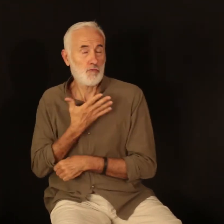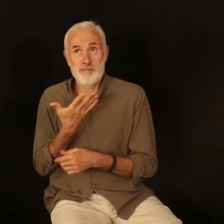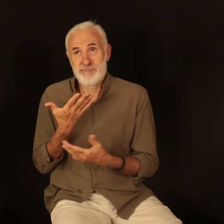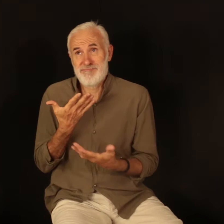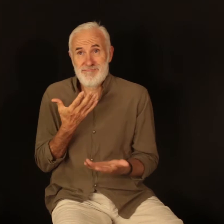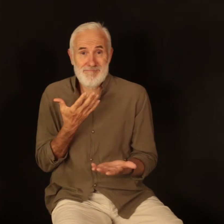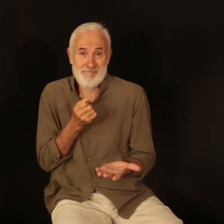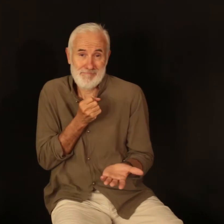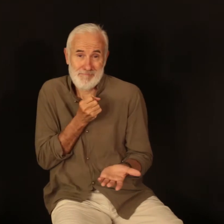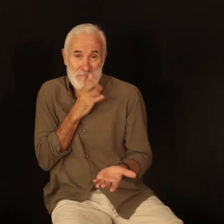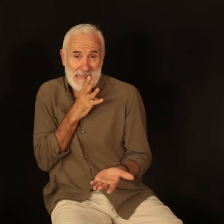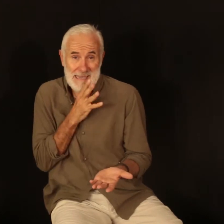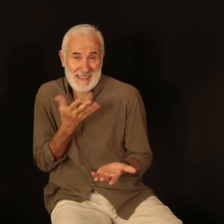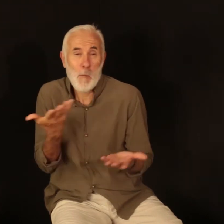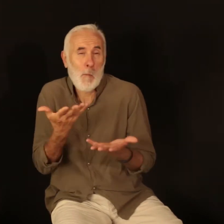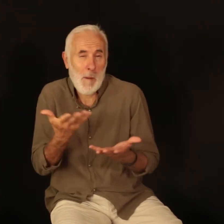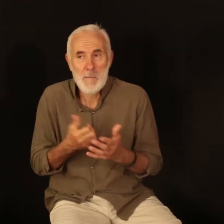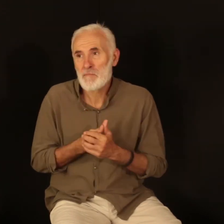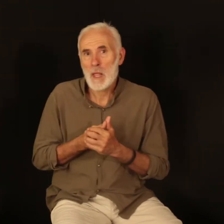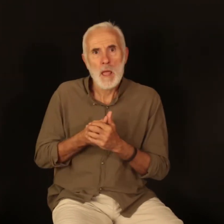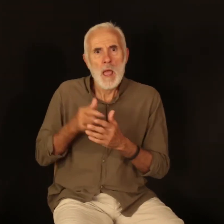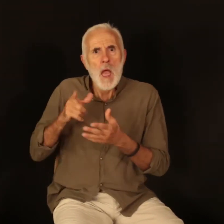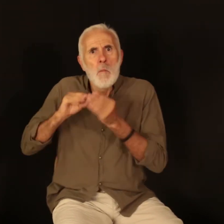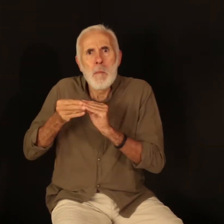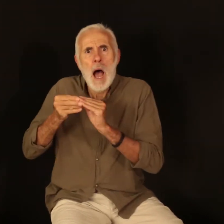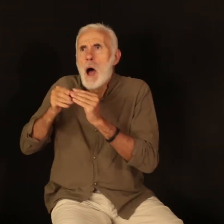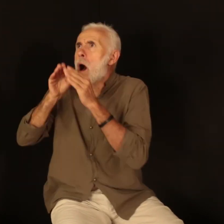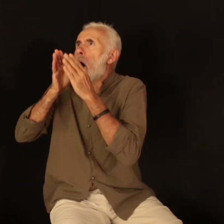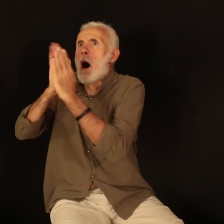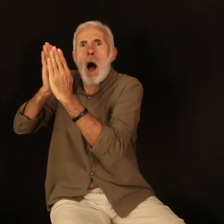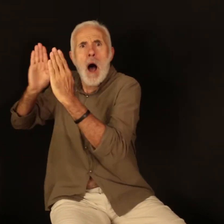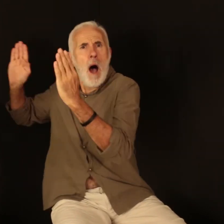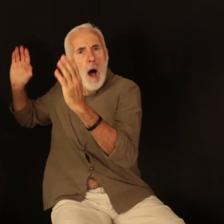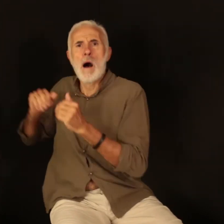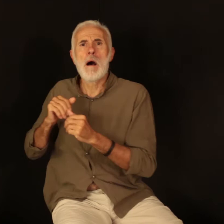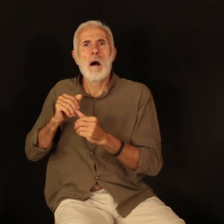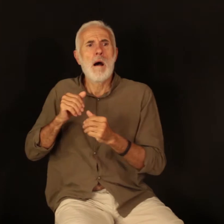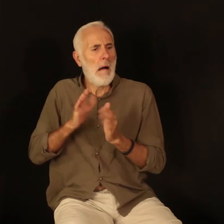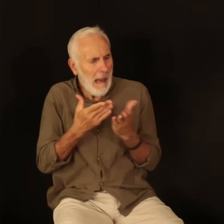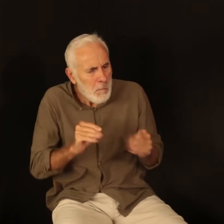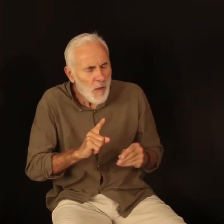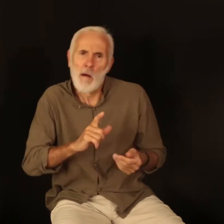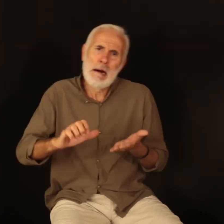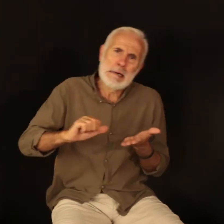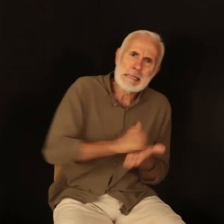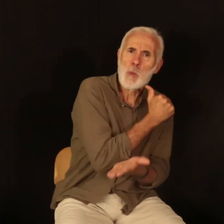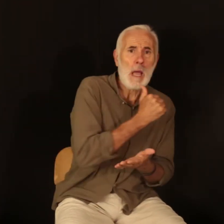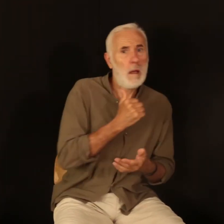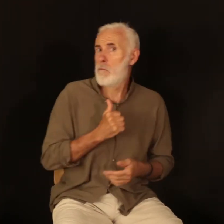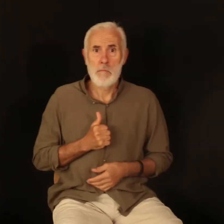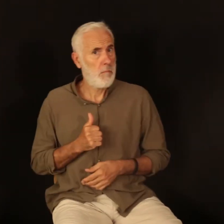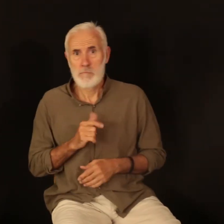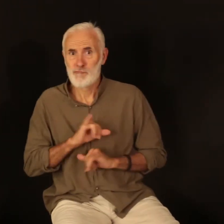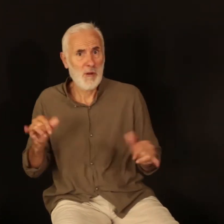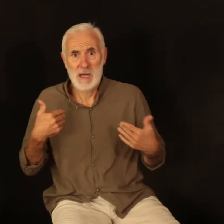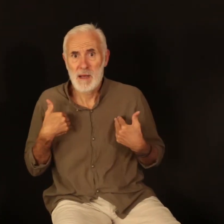exemple qu'on n'aura pas de problématique de stockage, jamais de pilon, et qu'on pourra rééditer facilement les livres.